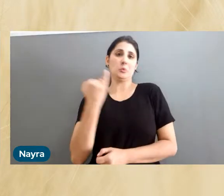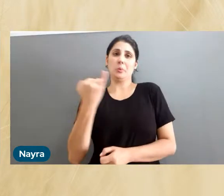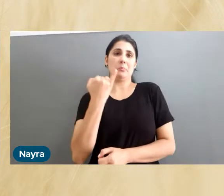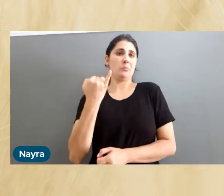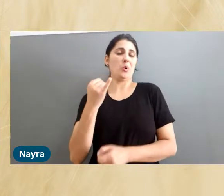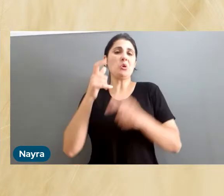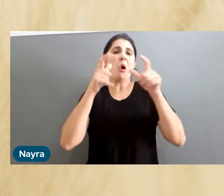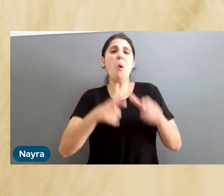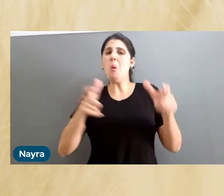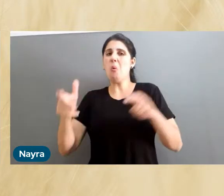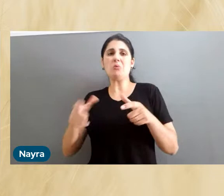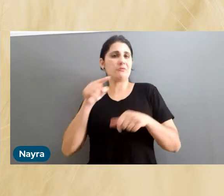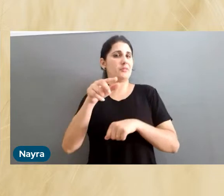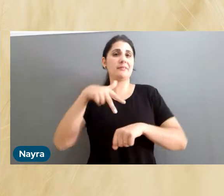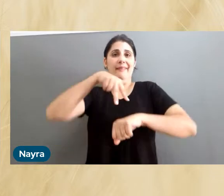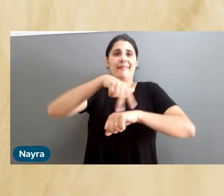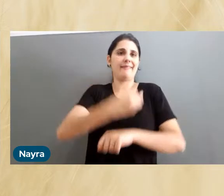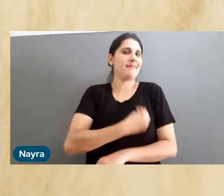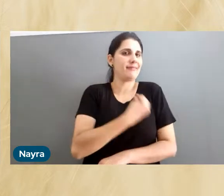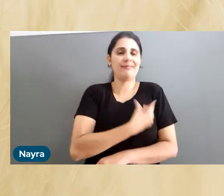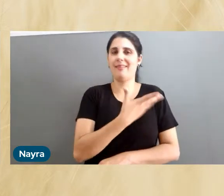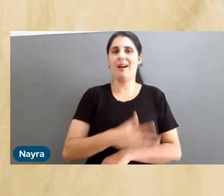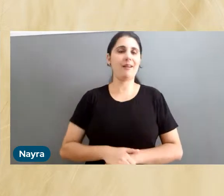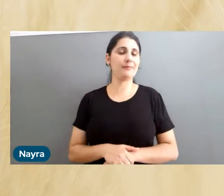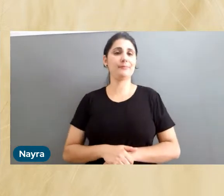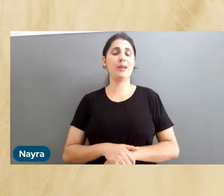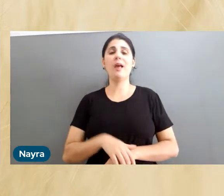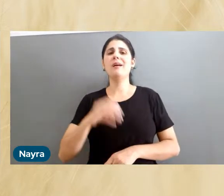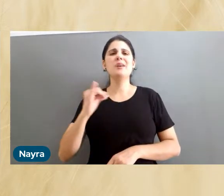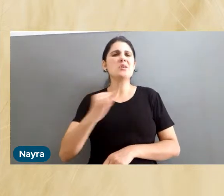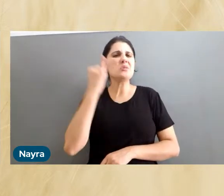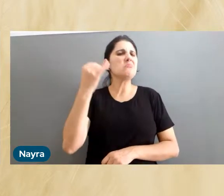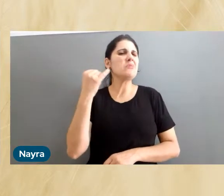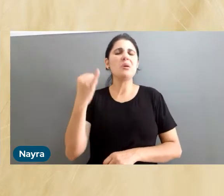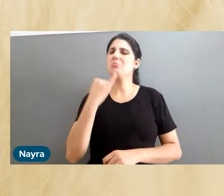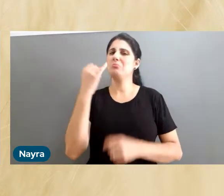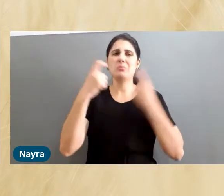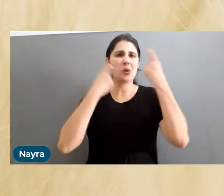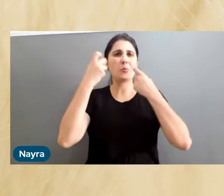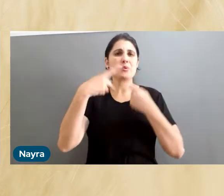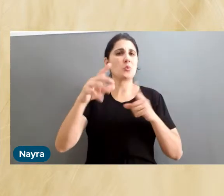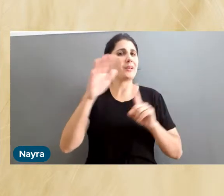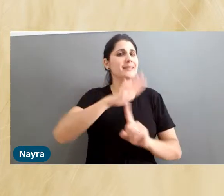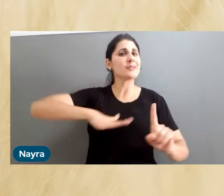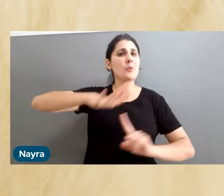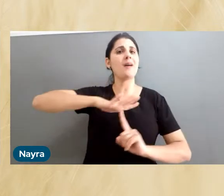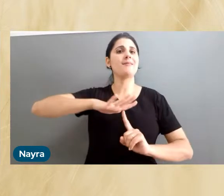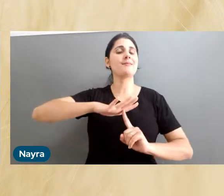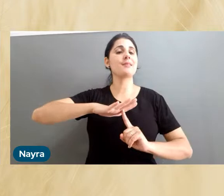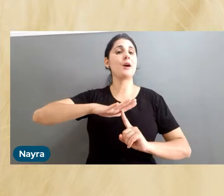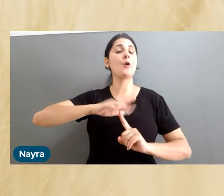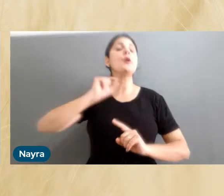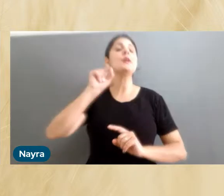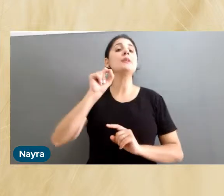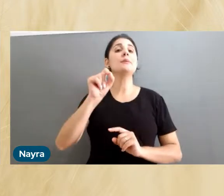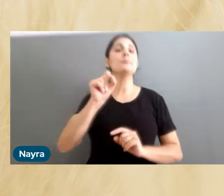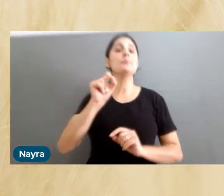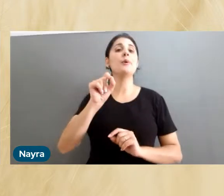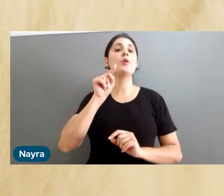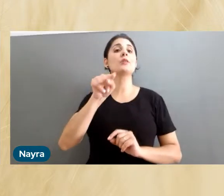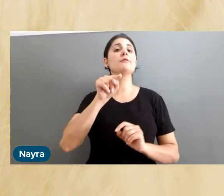esteja, não importa em que situação você se encontre, o que importa é aonde você